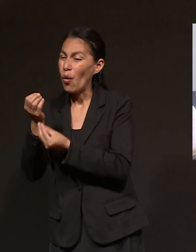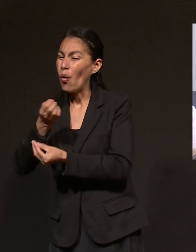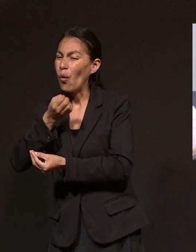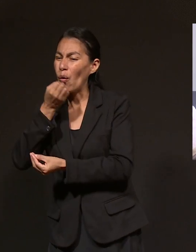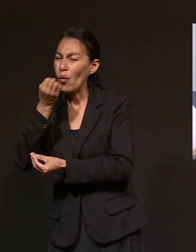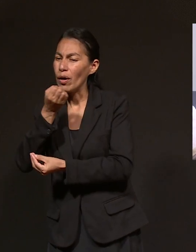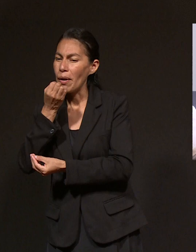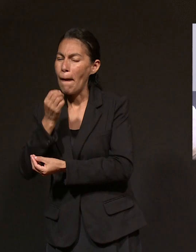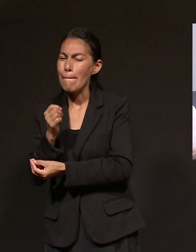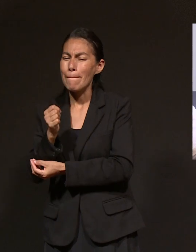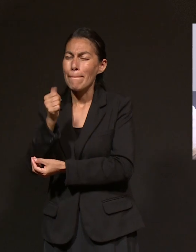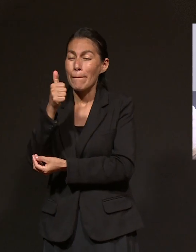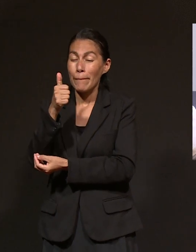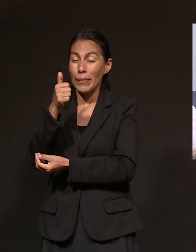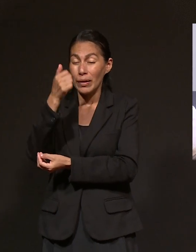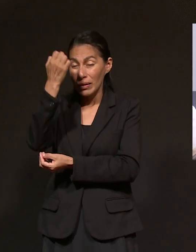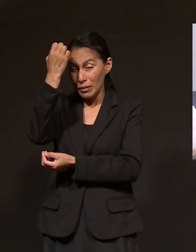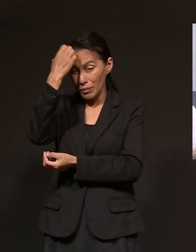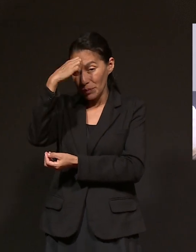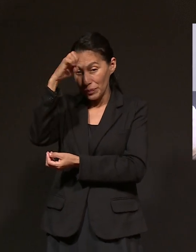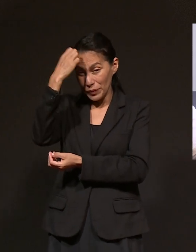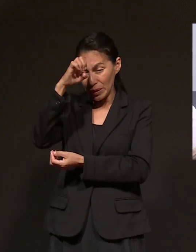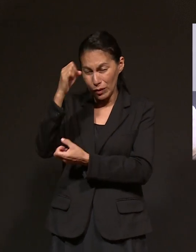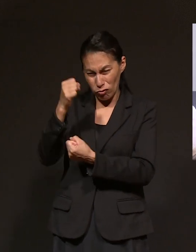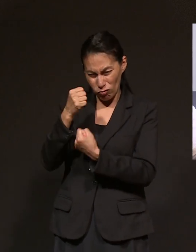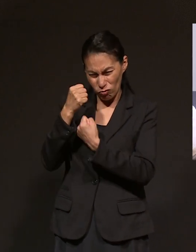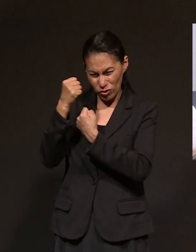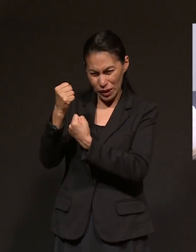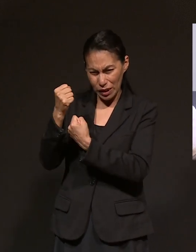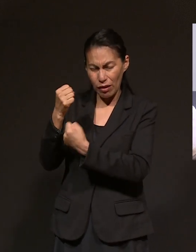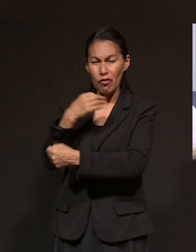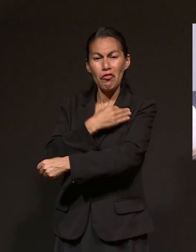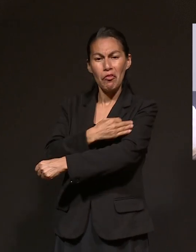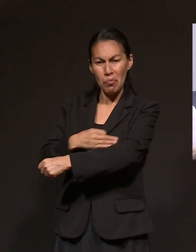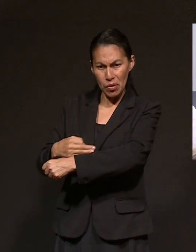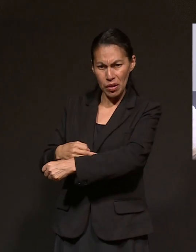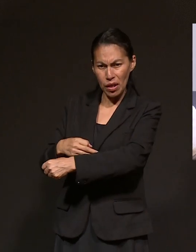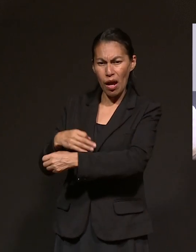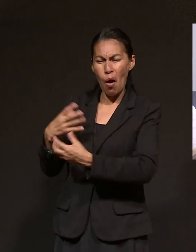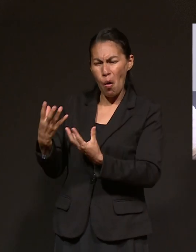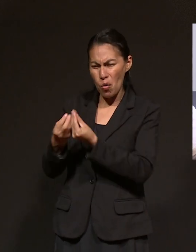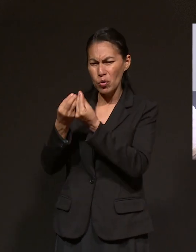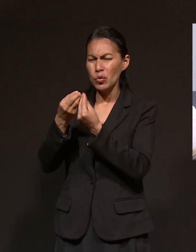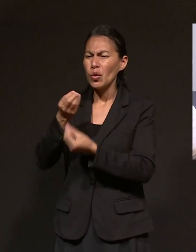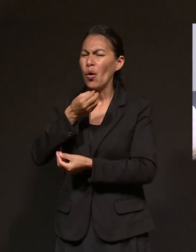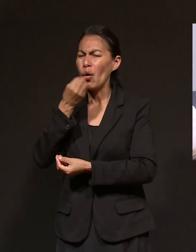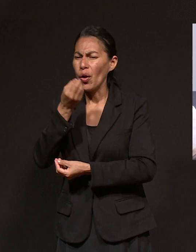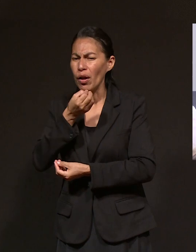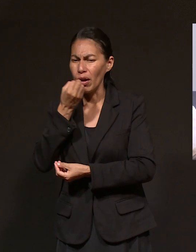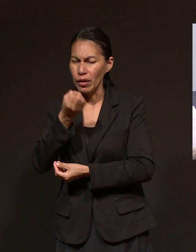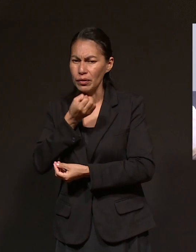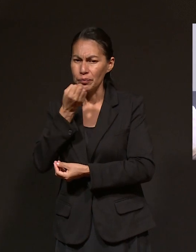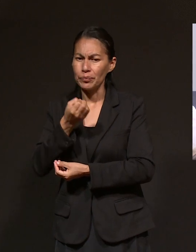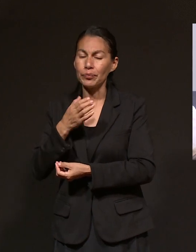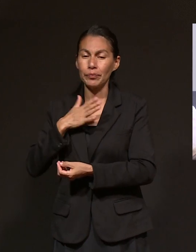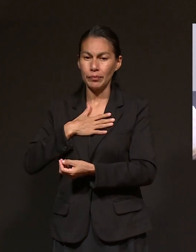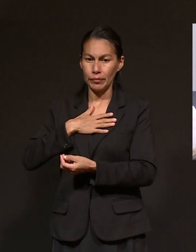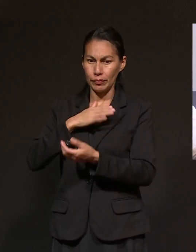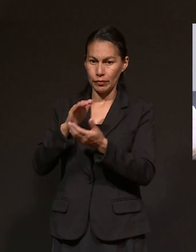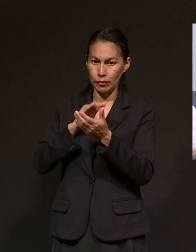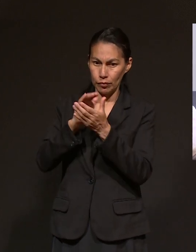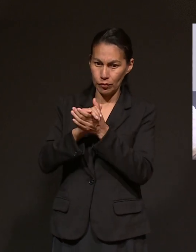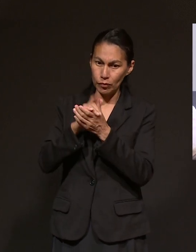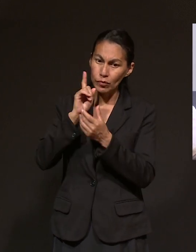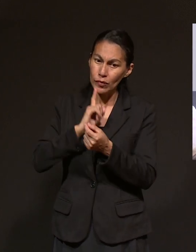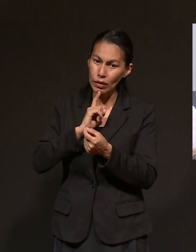Esa considero yo es mi primera experiencia fuerte como familia. Porque ahí estuvimos